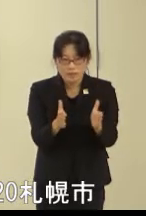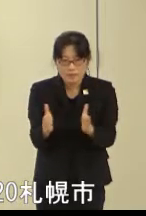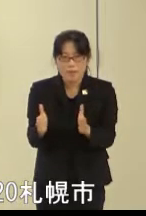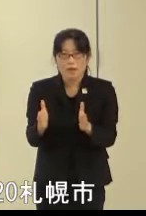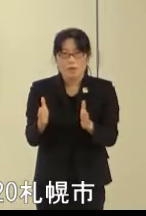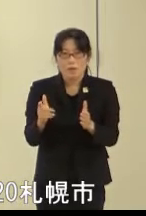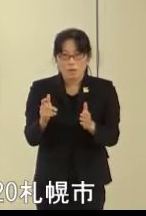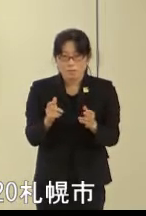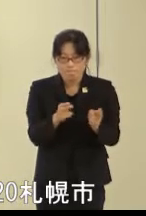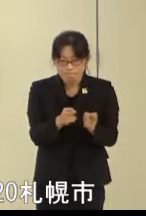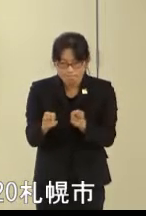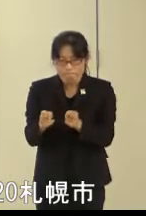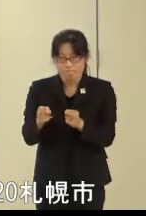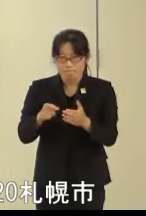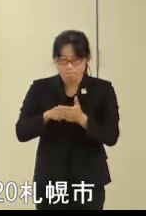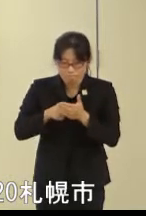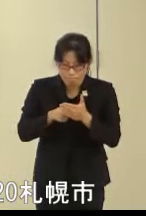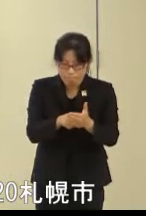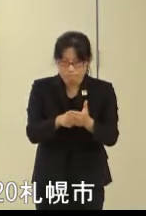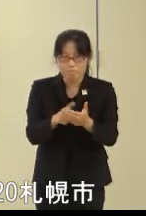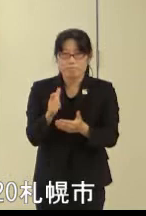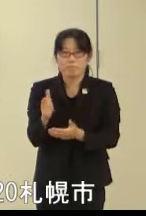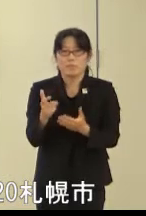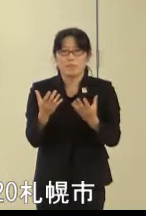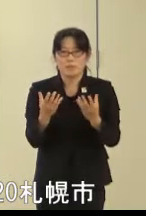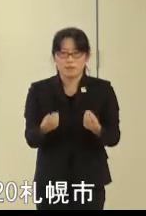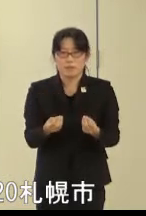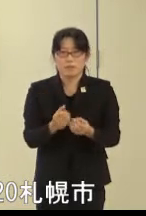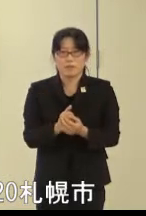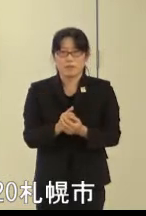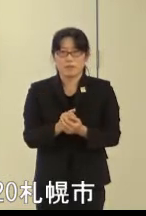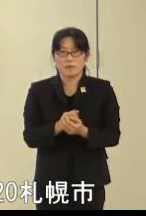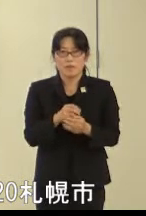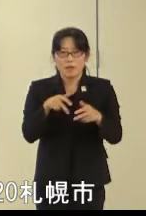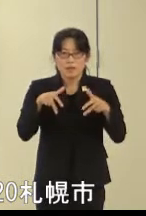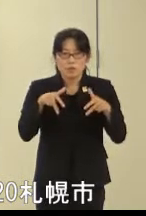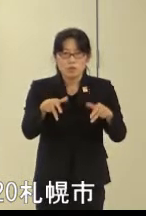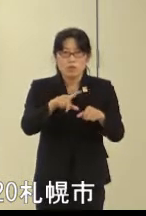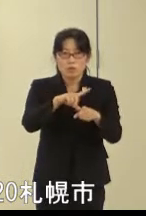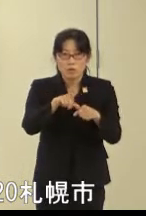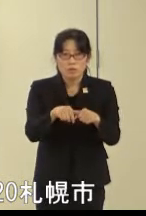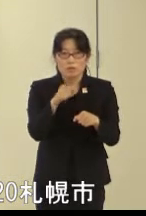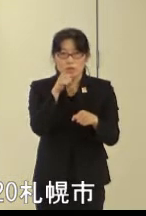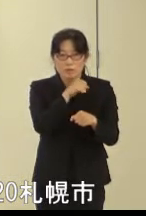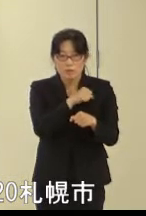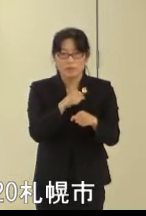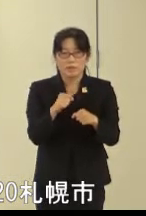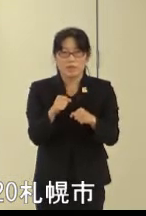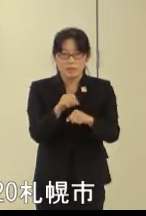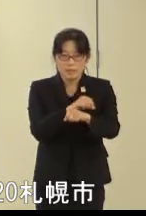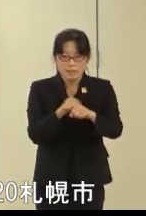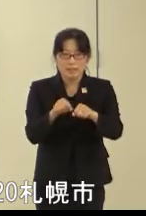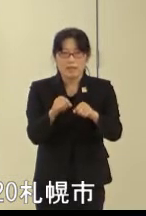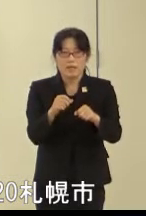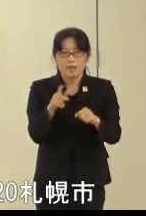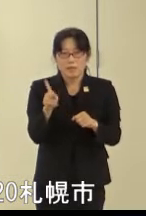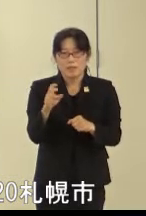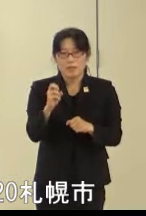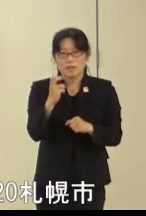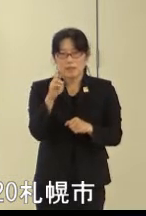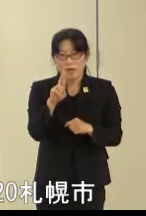参りましたこれまでこのススキうち9の臨時の pcr 検査センターと健保